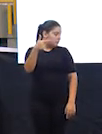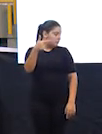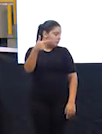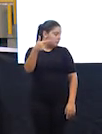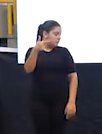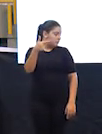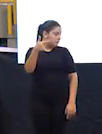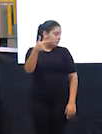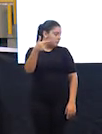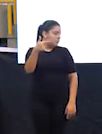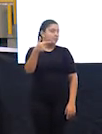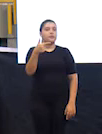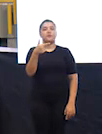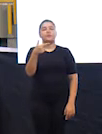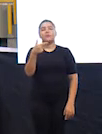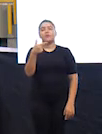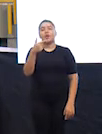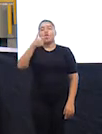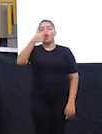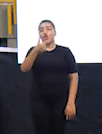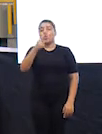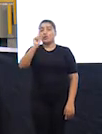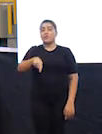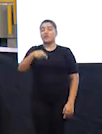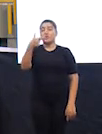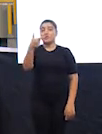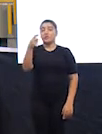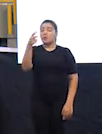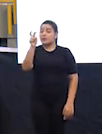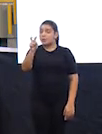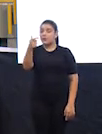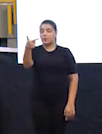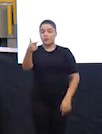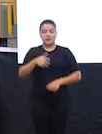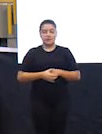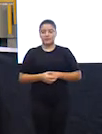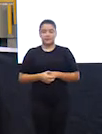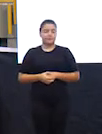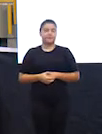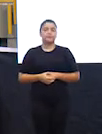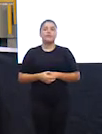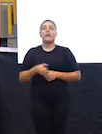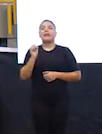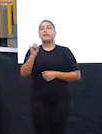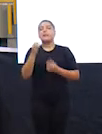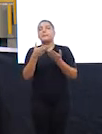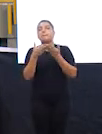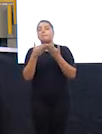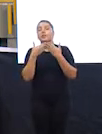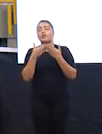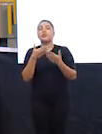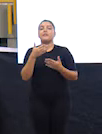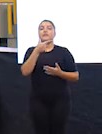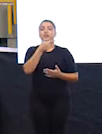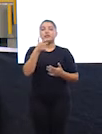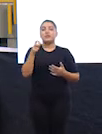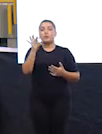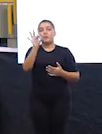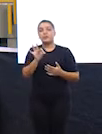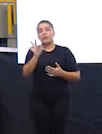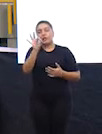seria quem? 2,52%. Exatamente. Se eu te pedisse